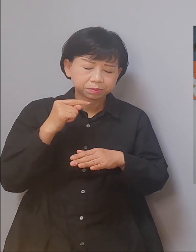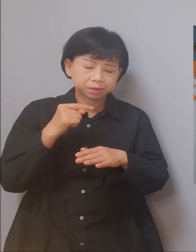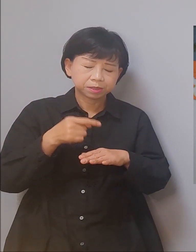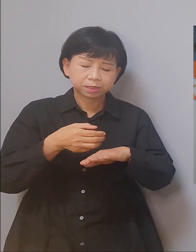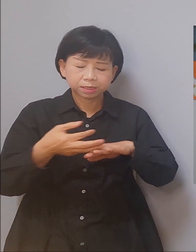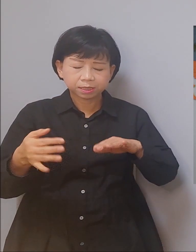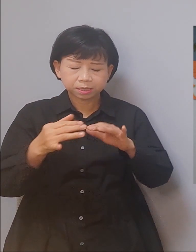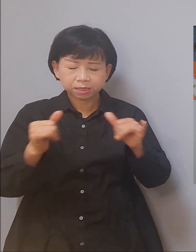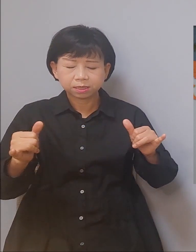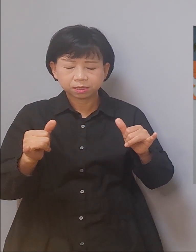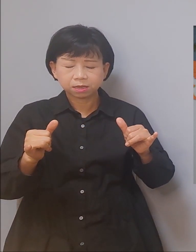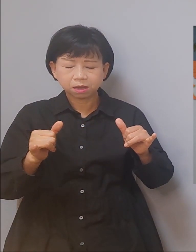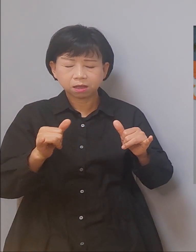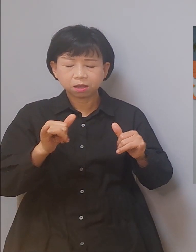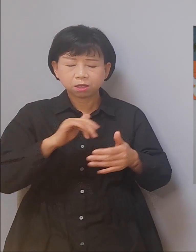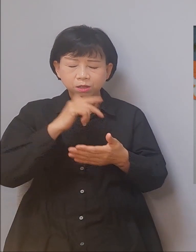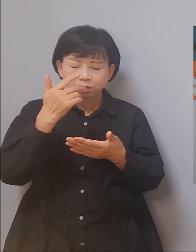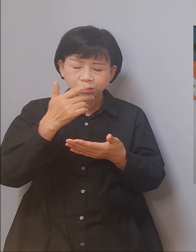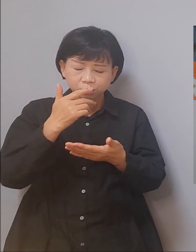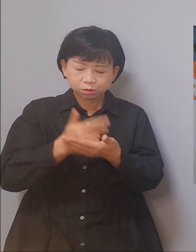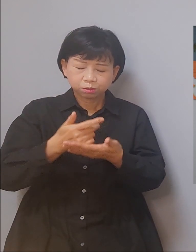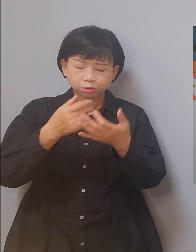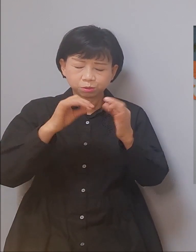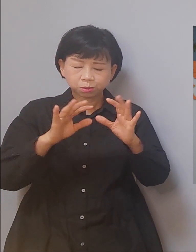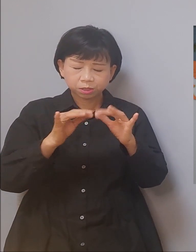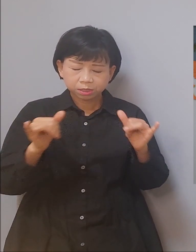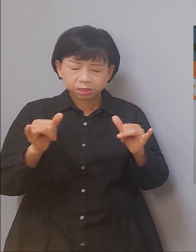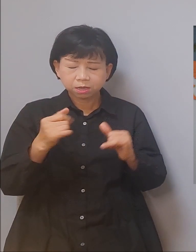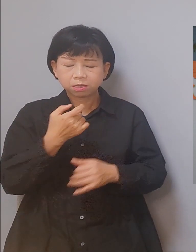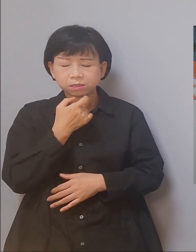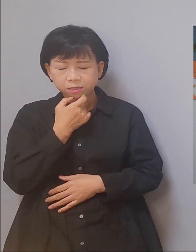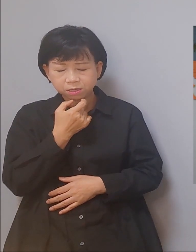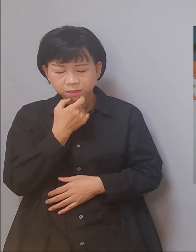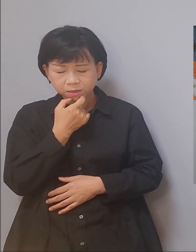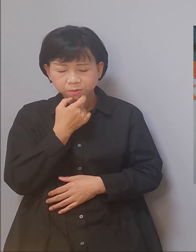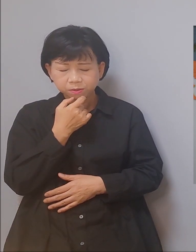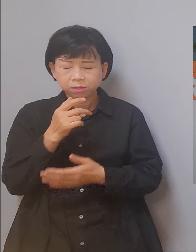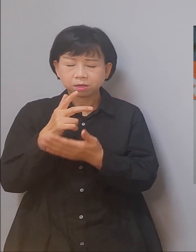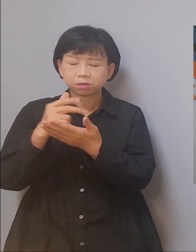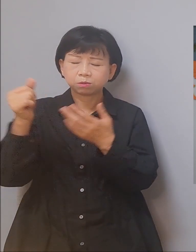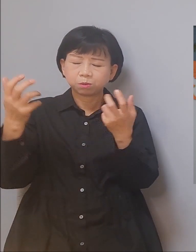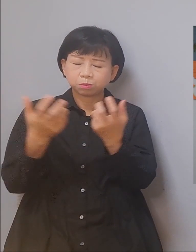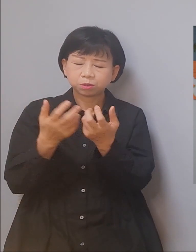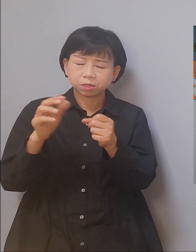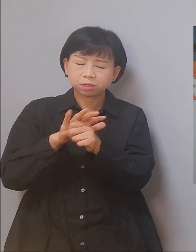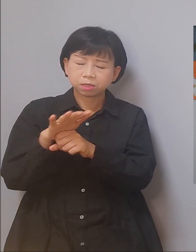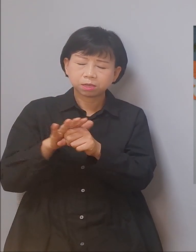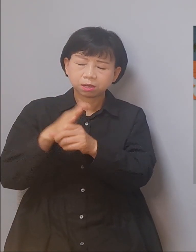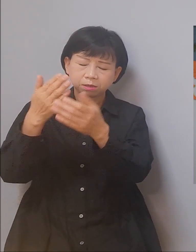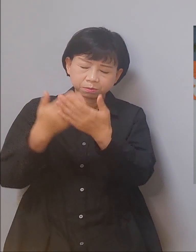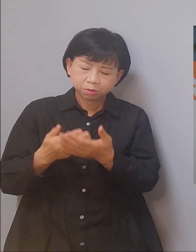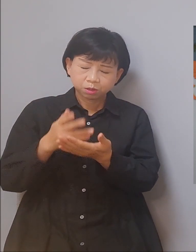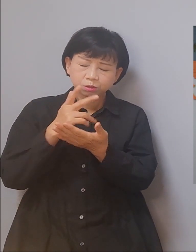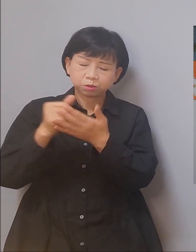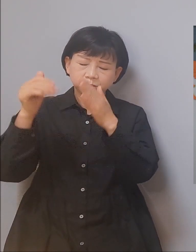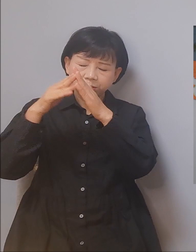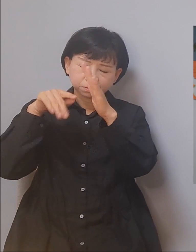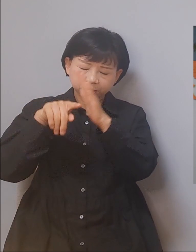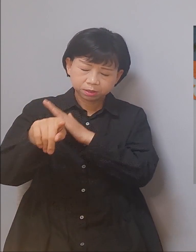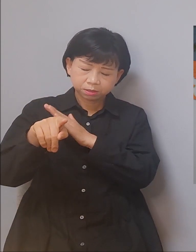자를 싫어하시나이다. 오직 나는 주의 풍성한 사랑을 힘입어 주의 집에 들어가